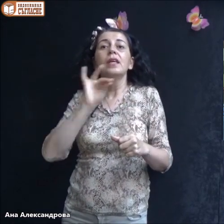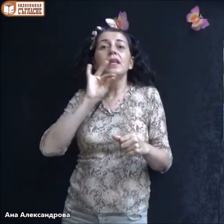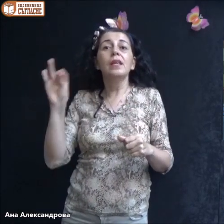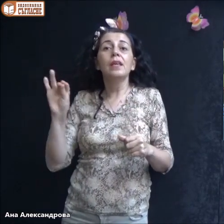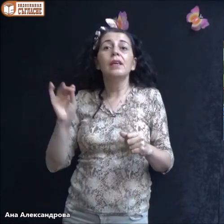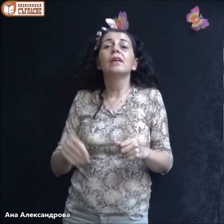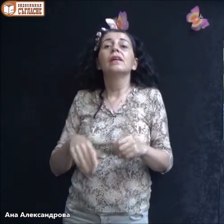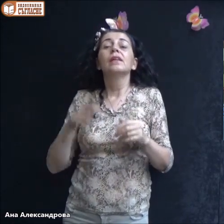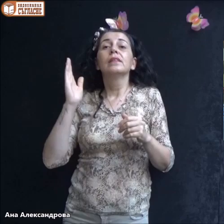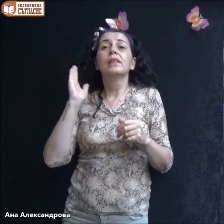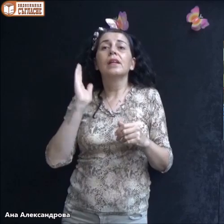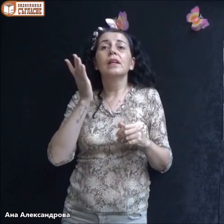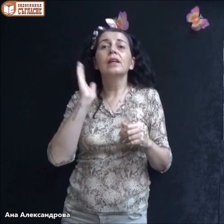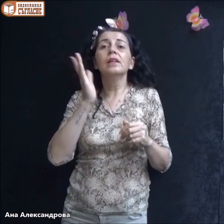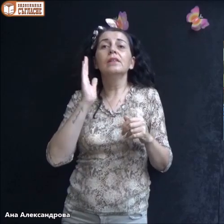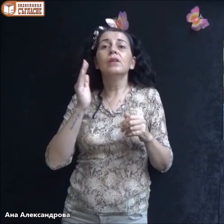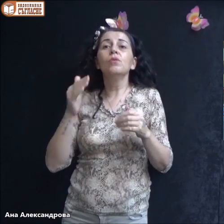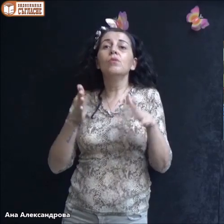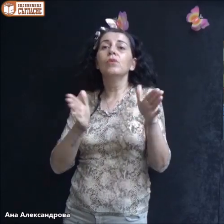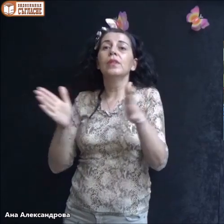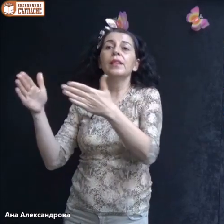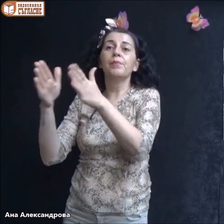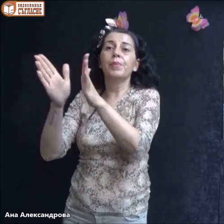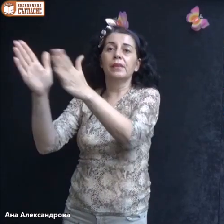и тръгнало на път.